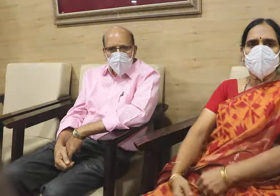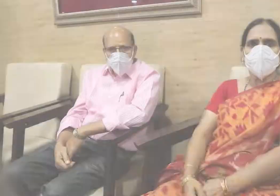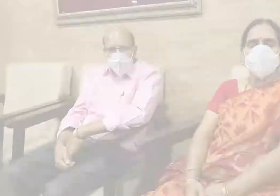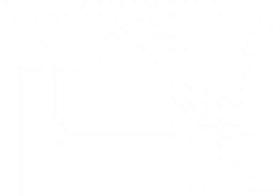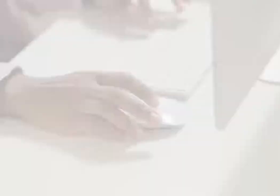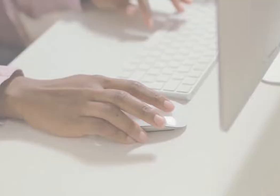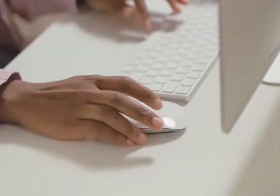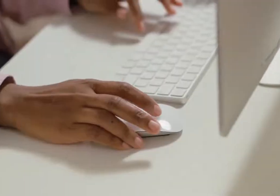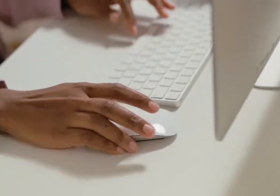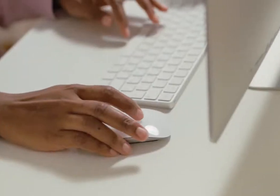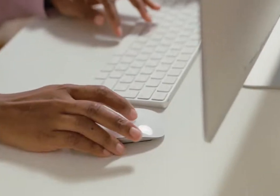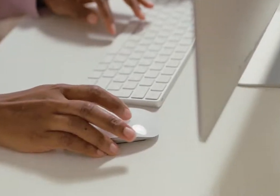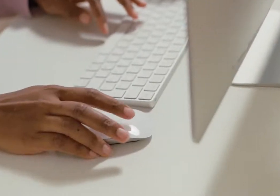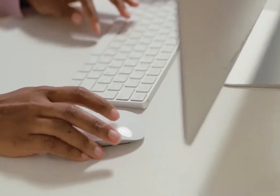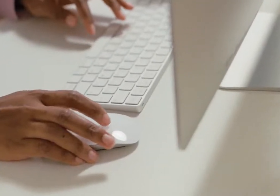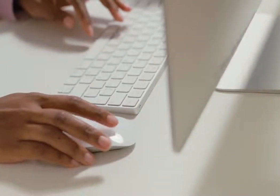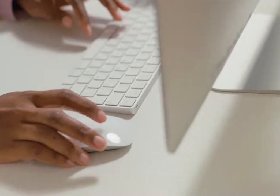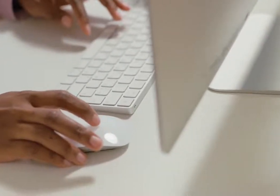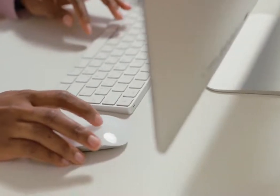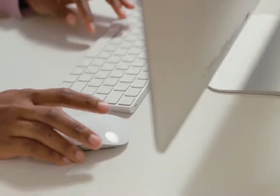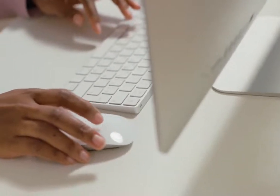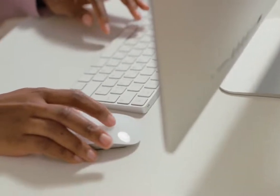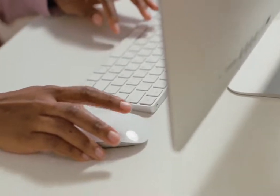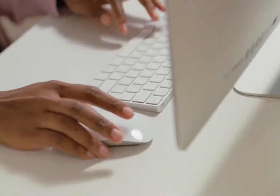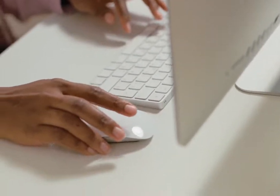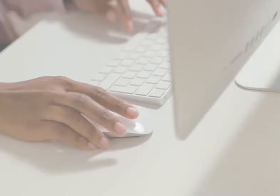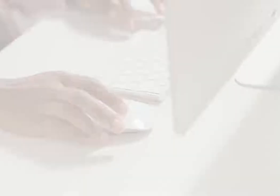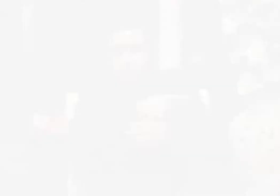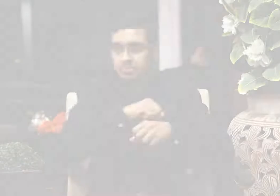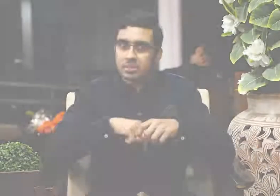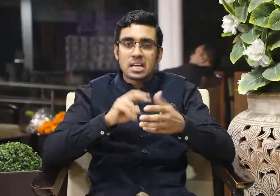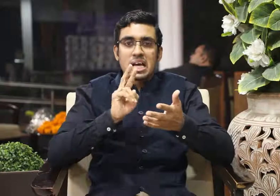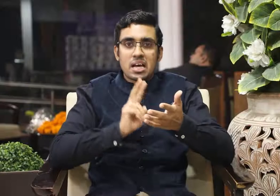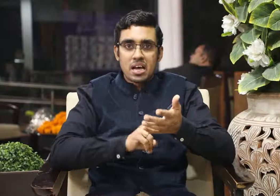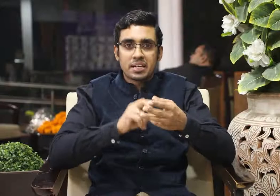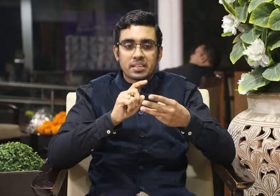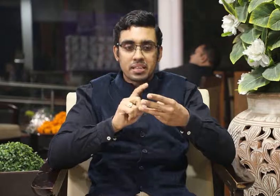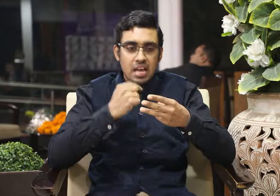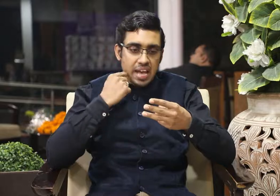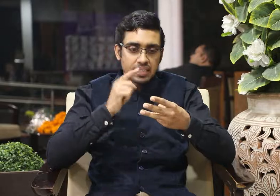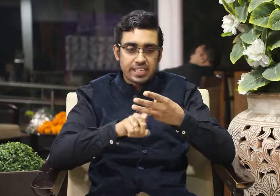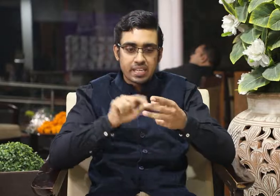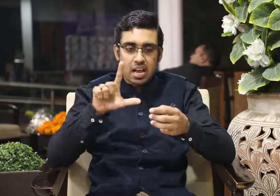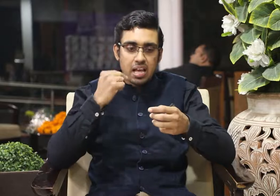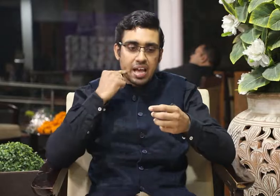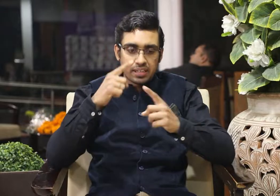के बारे में पढ़ा और उसके बाद मुझे भाग्य से सरकारी नौकरी प्राप्त हो गई,